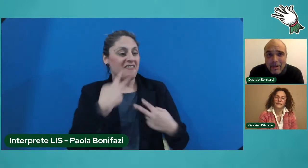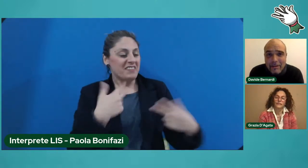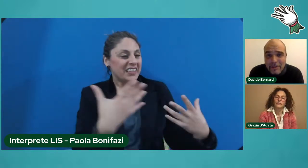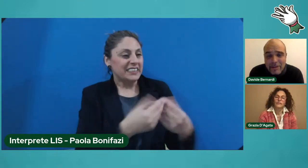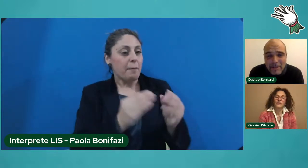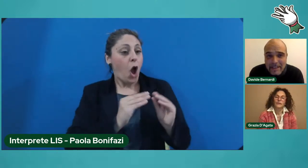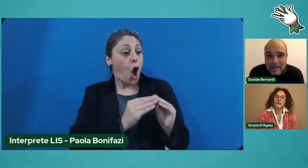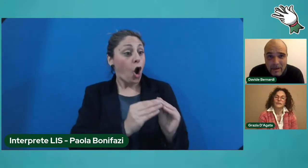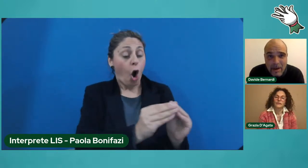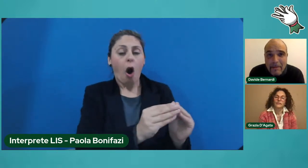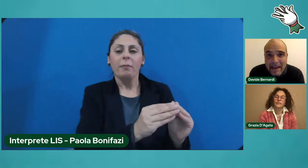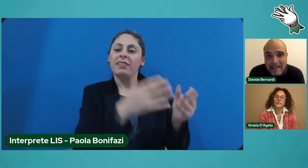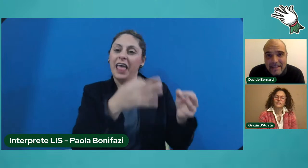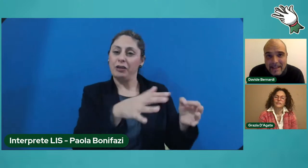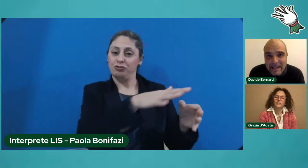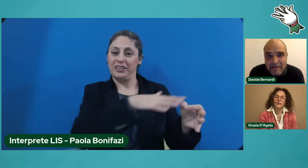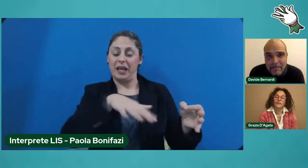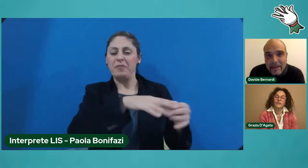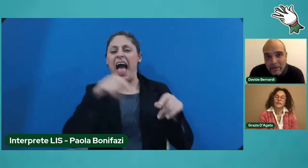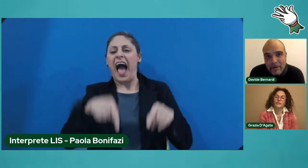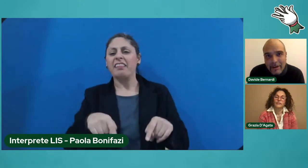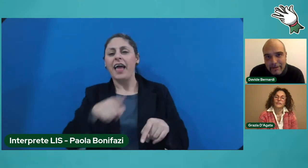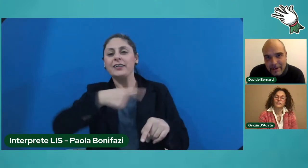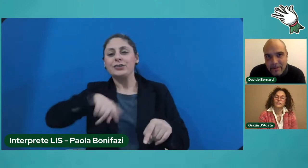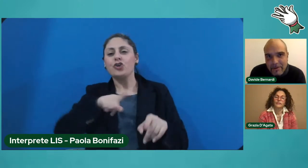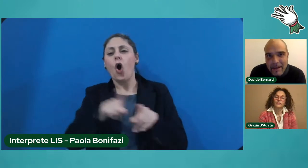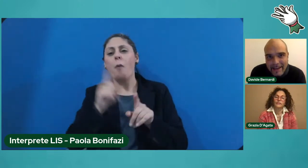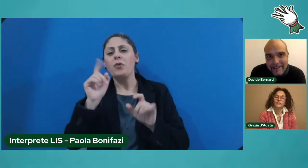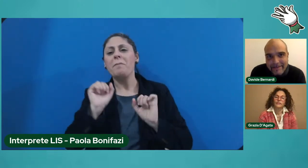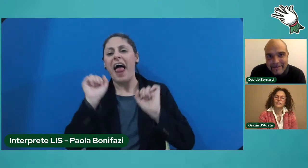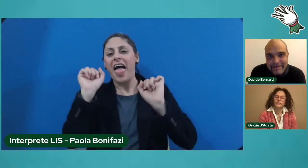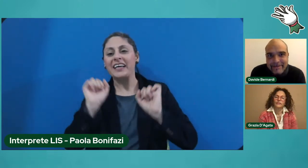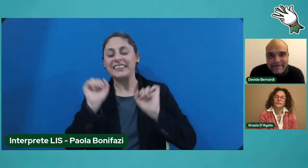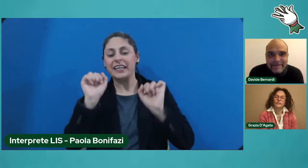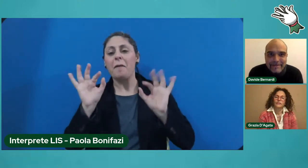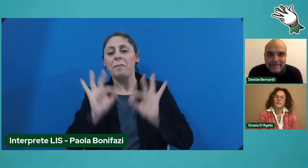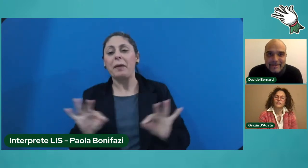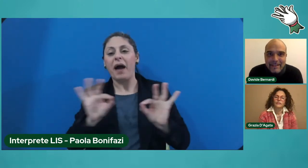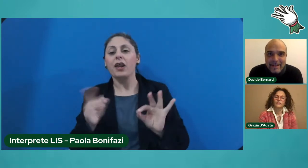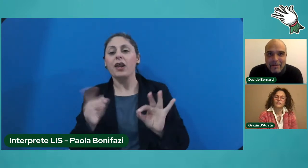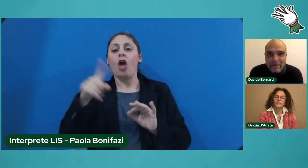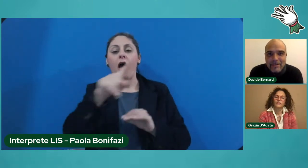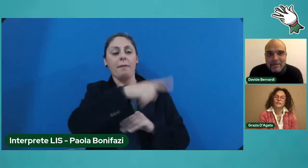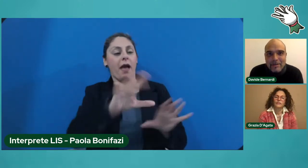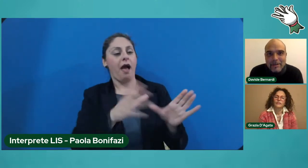che facciamo adesso è una palestra per quello che faremo domani. In questo modo.